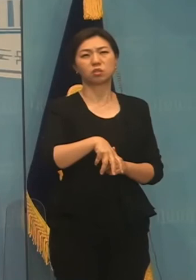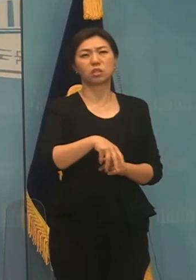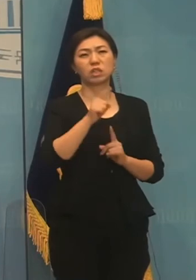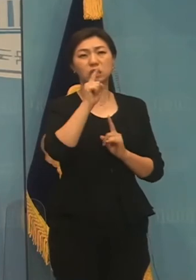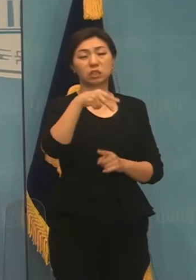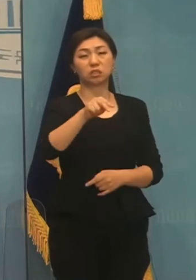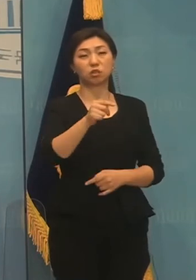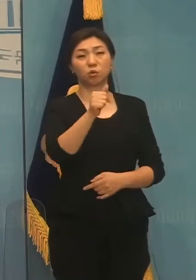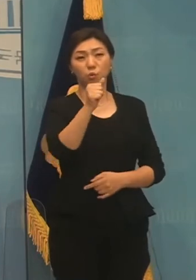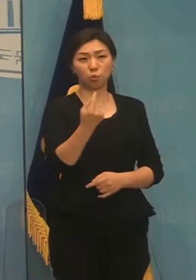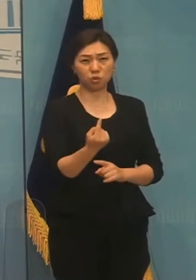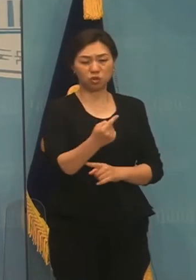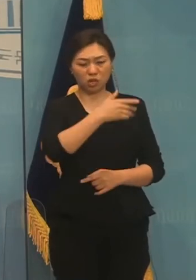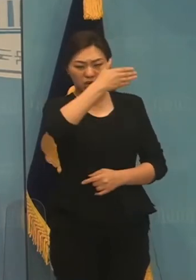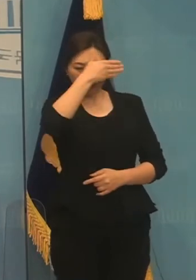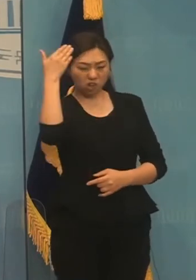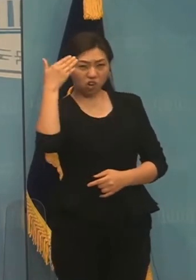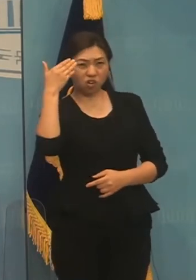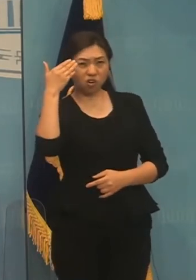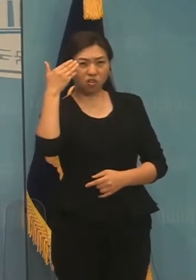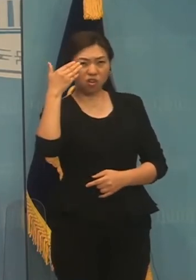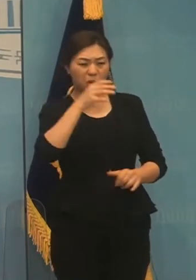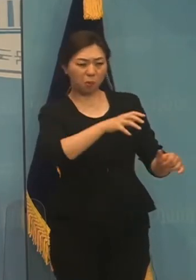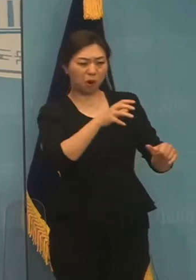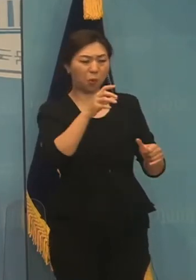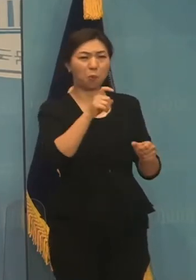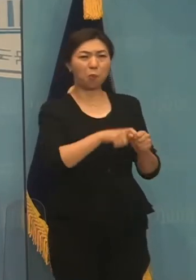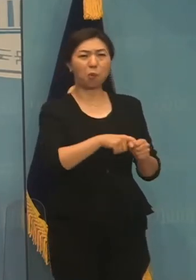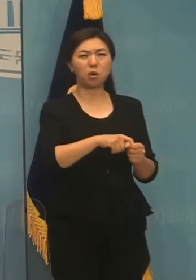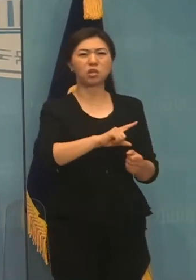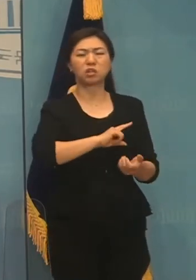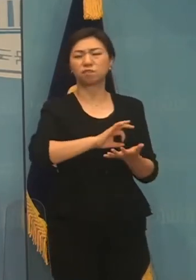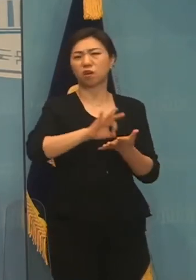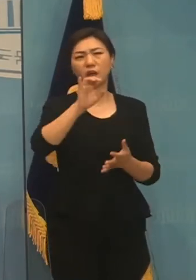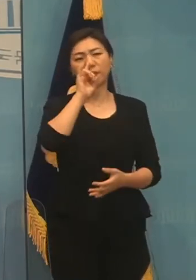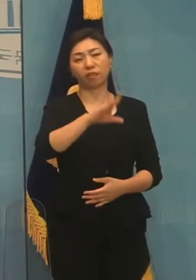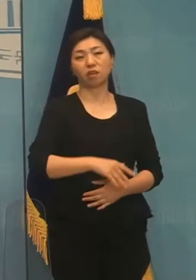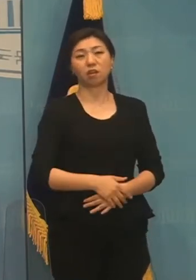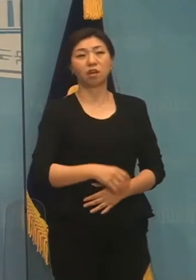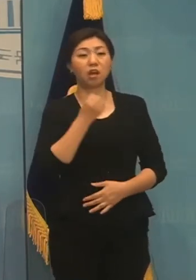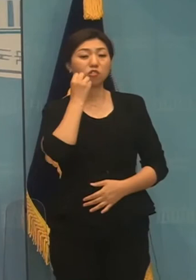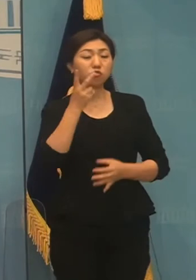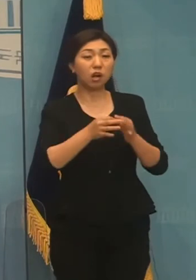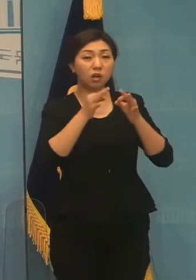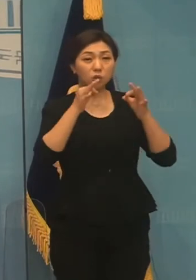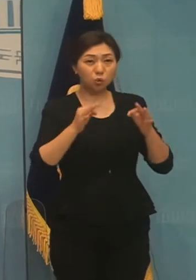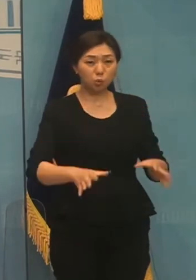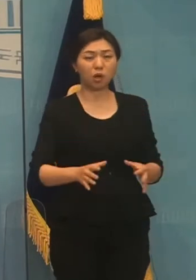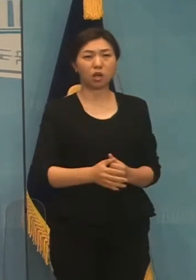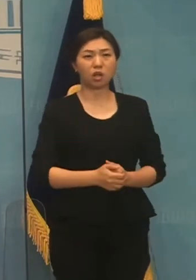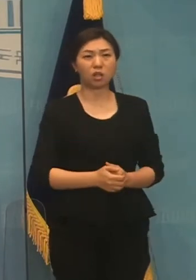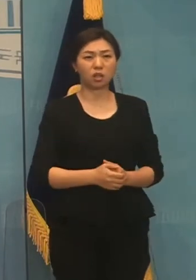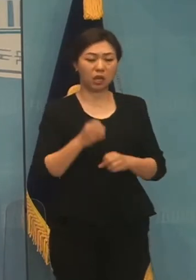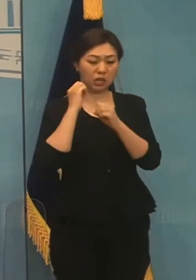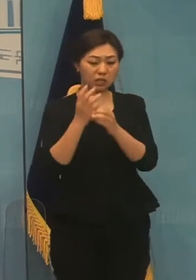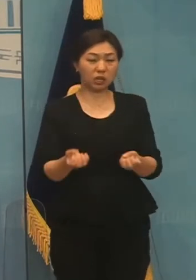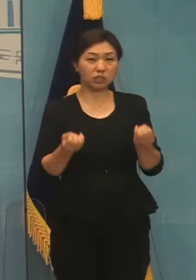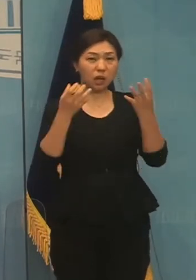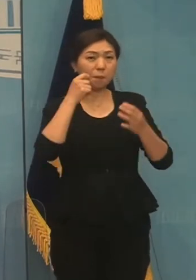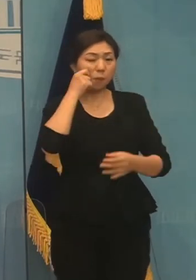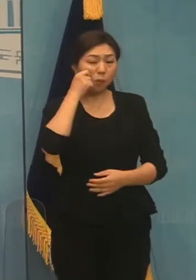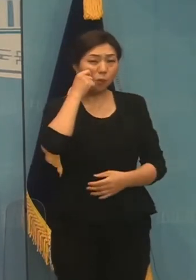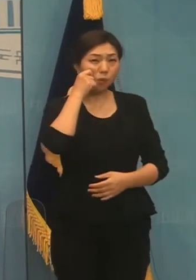소비될 수 있는 이름이 아닙니다. 두 달이 다 되어가도록 장례를 못 치르고 있는 청년 노동자 이선호의